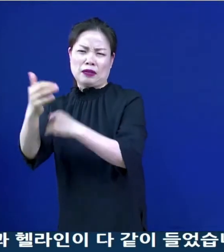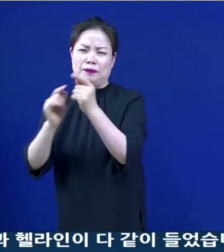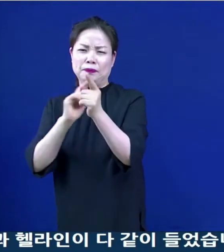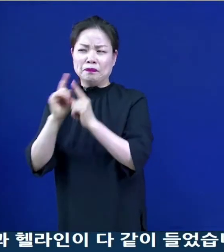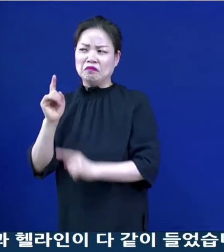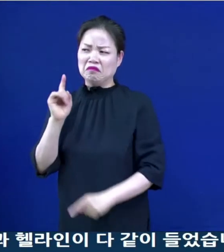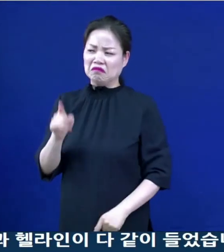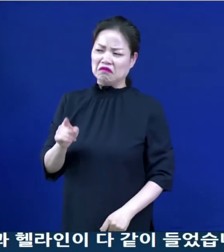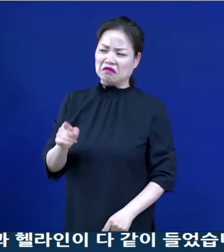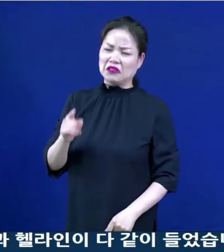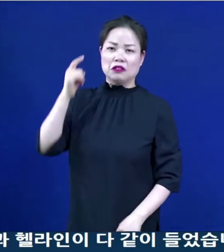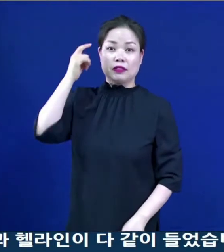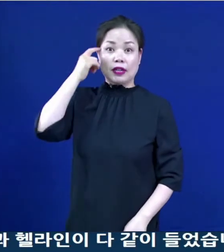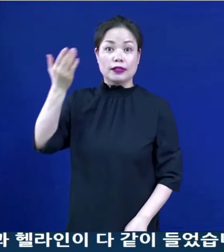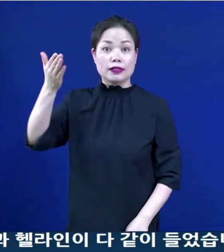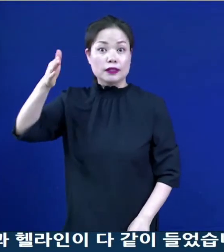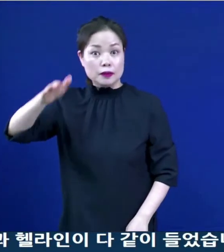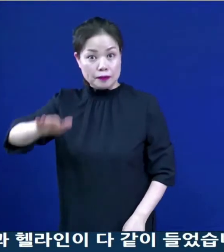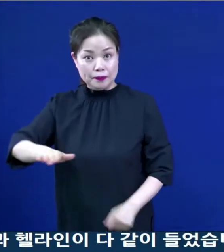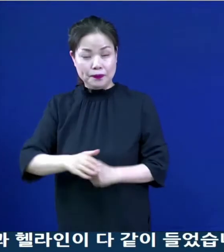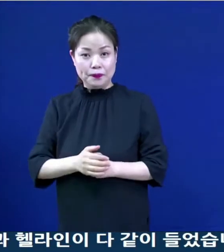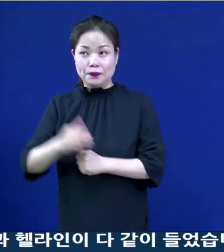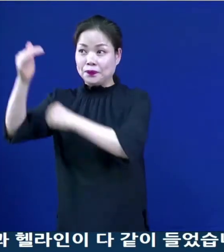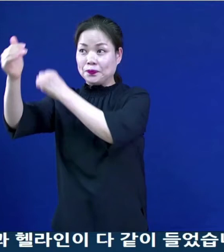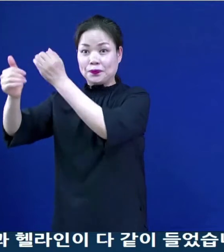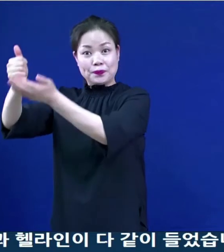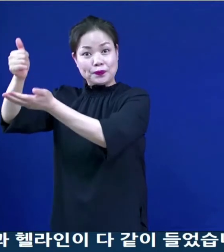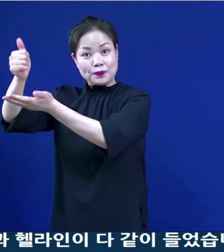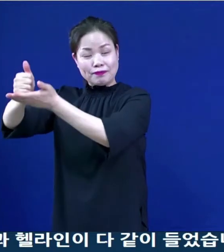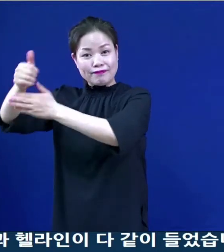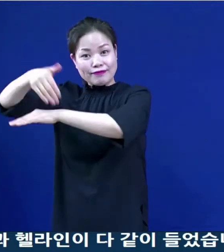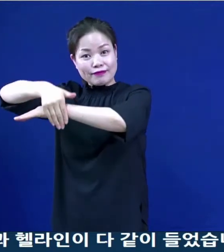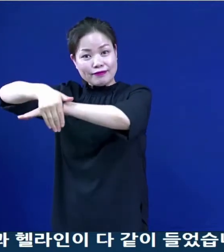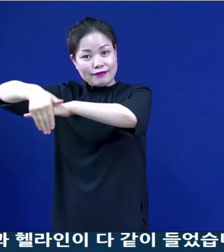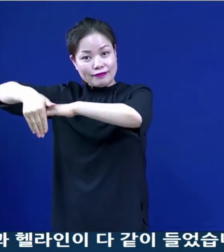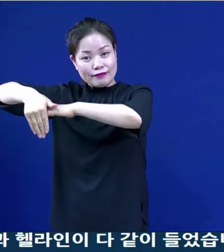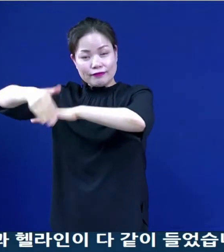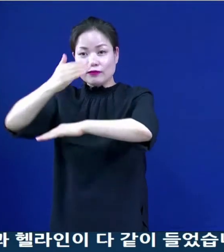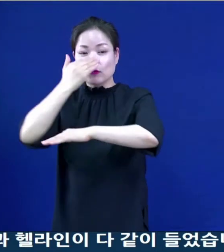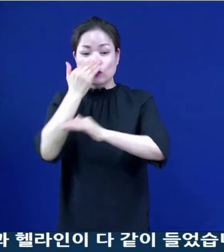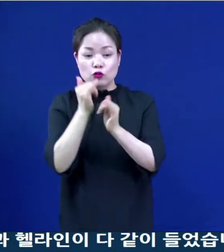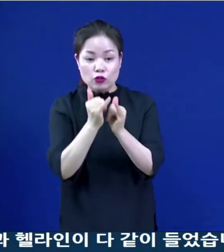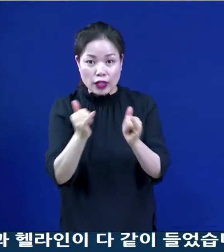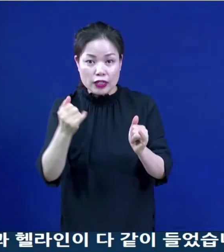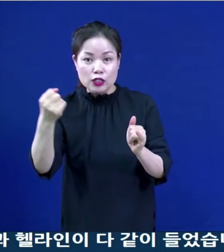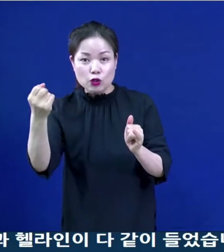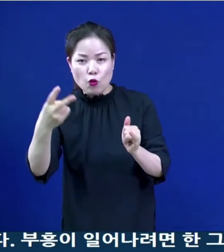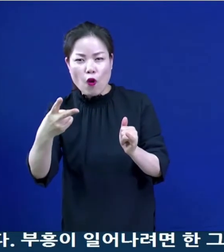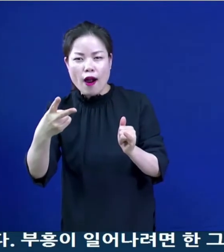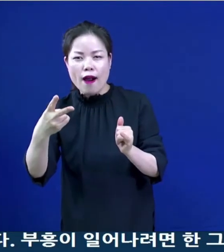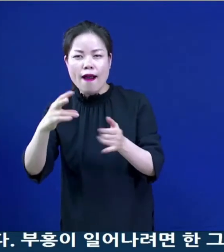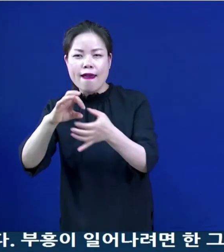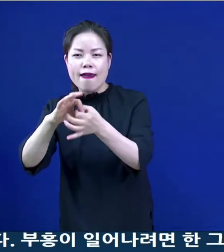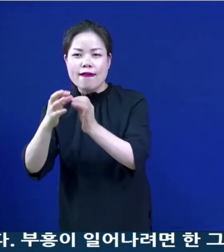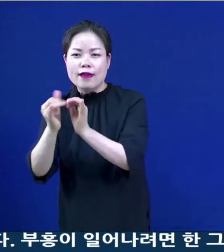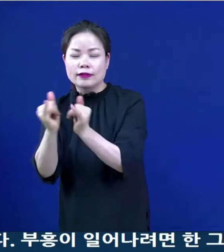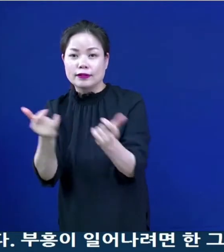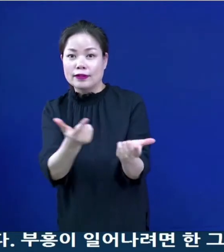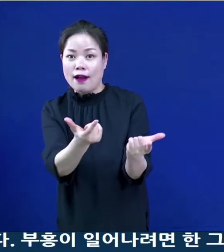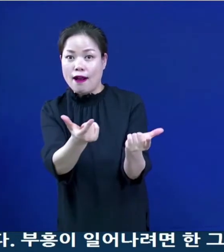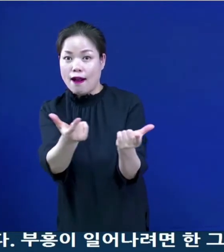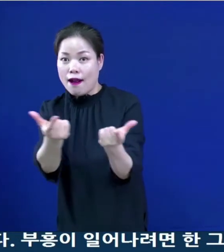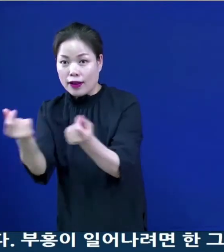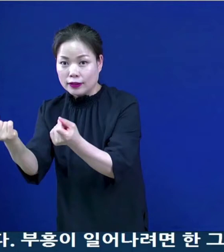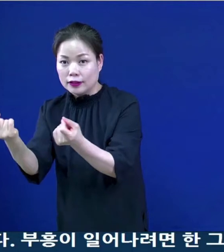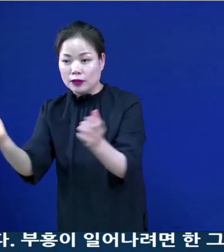말씀을 들어 이렇게 생각을 했는데, 하나님의 계획은 유대인과 헬라인들이 다 같이